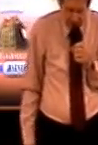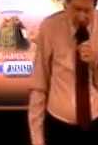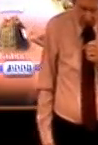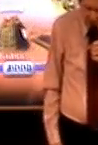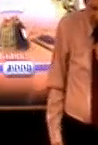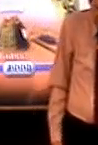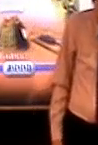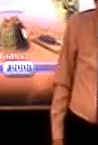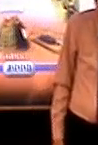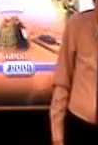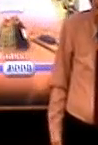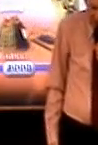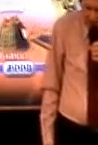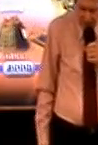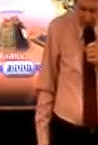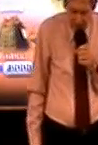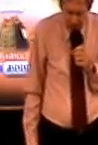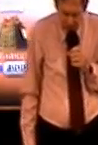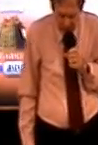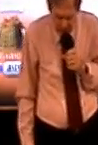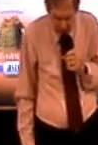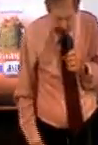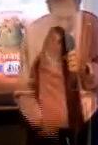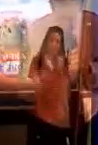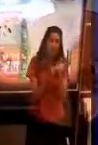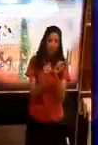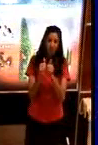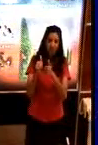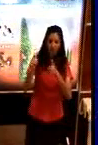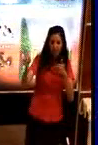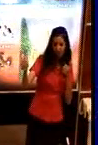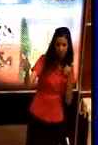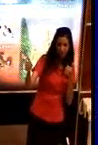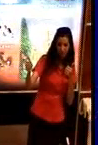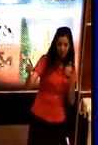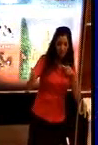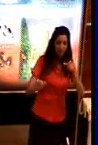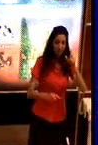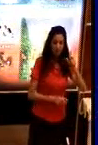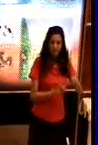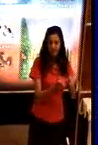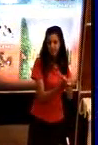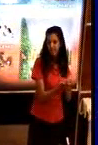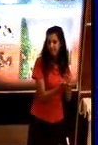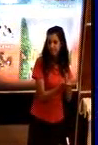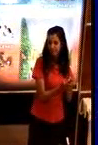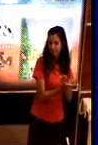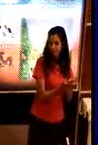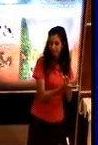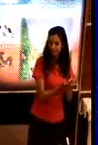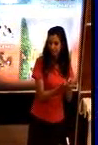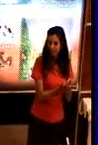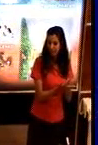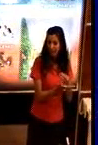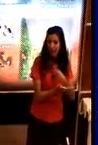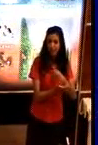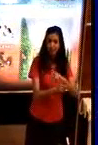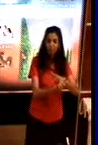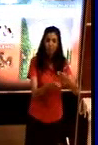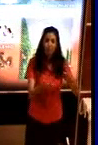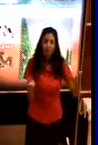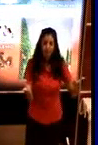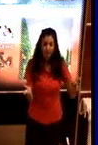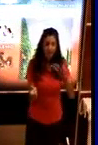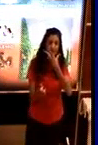Cristo, alejados de la ciudadanía de Israel y ajenos a los pactos de la promesa, sin esperanza y